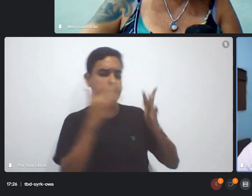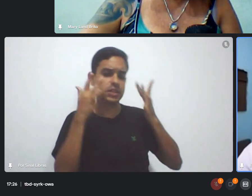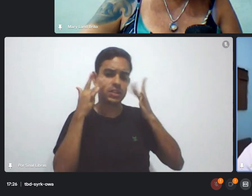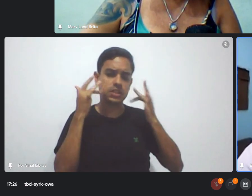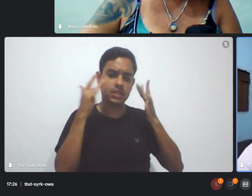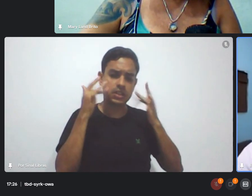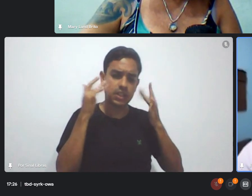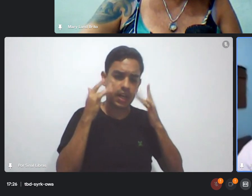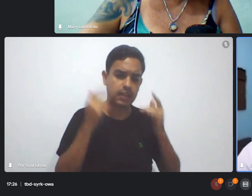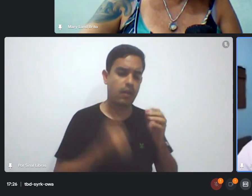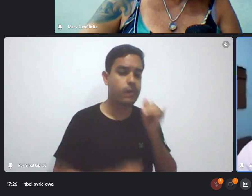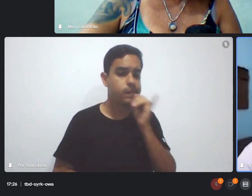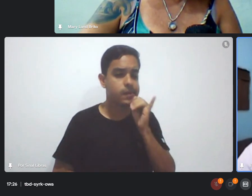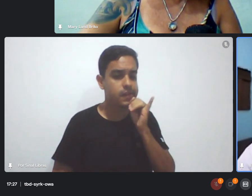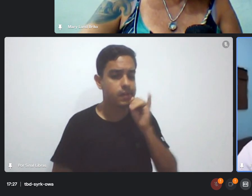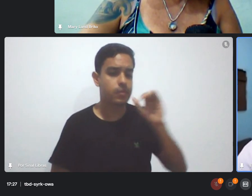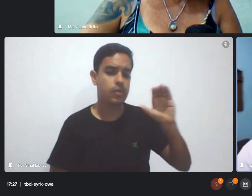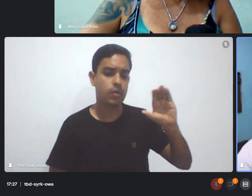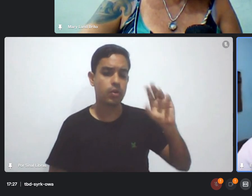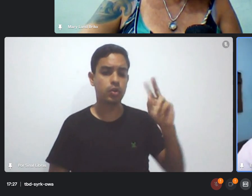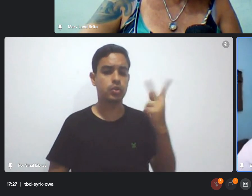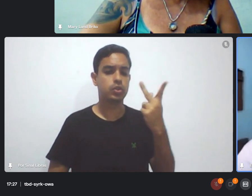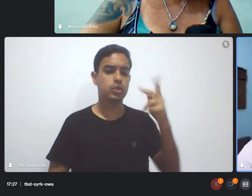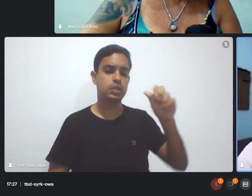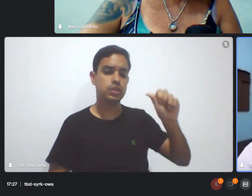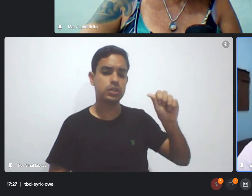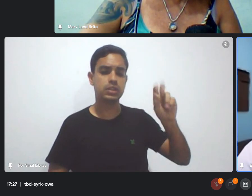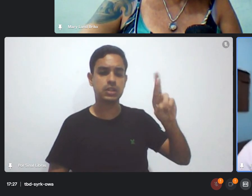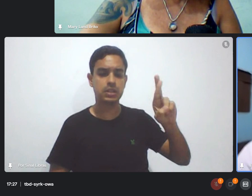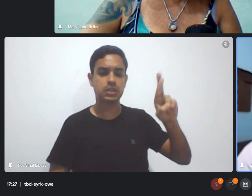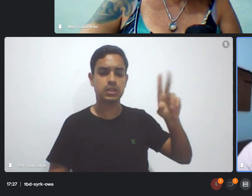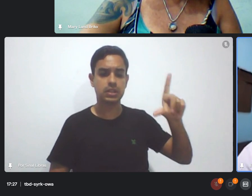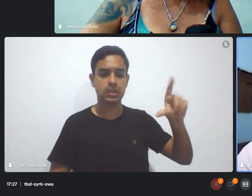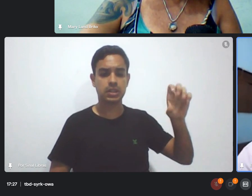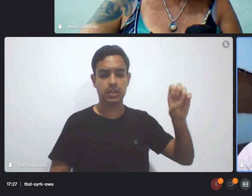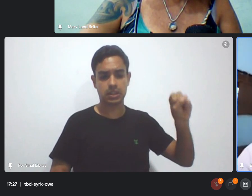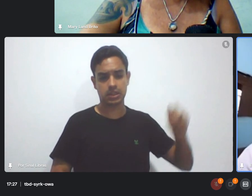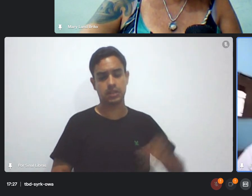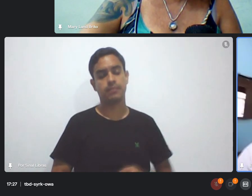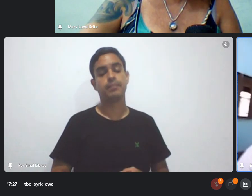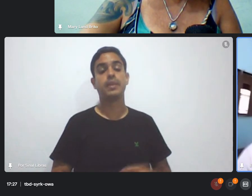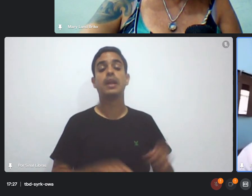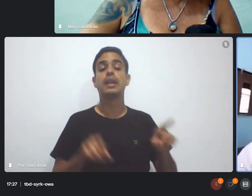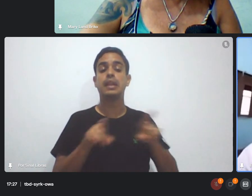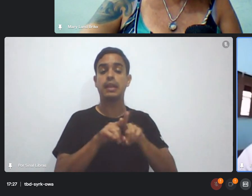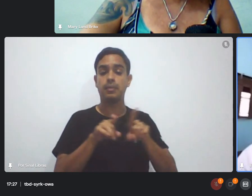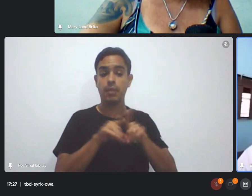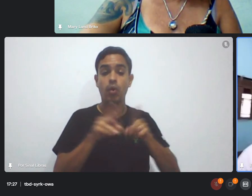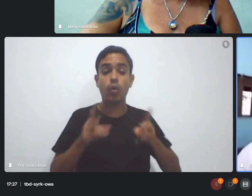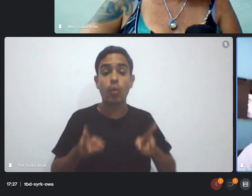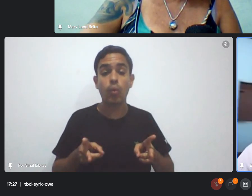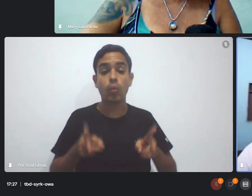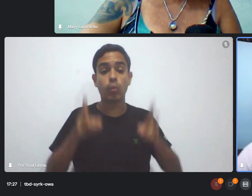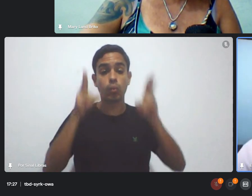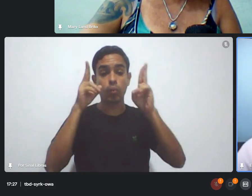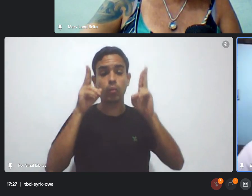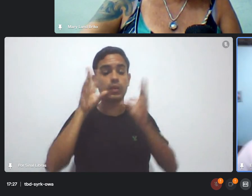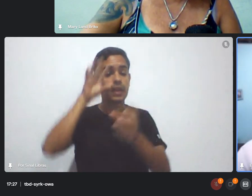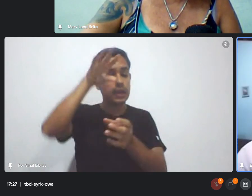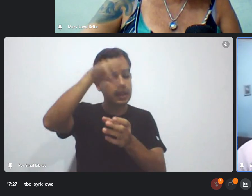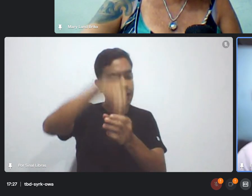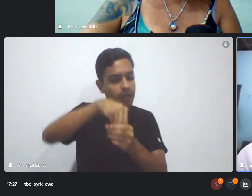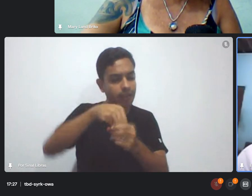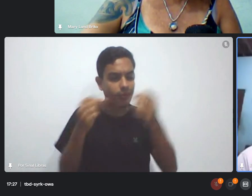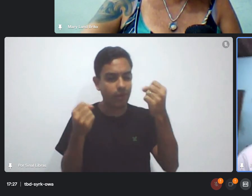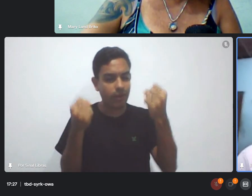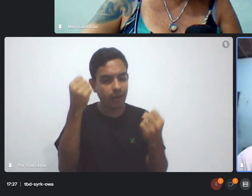Charles. E outra coisa também que tem o Curta na Kombi, né? Que é um projeto